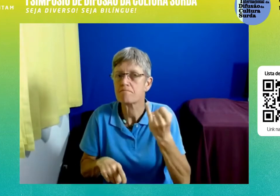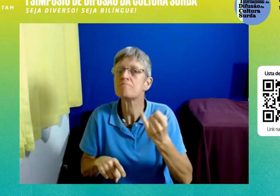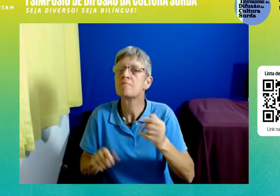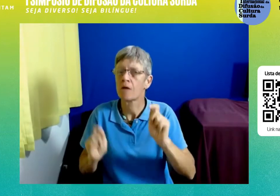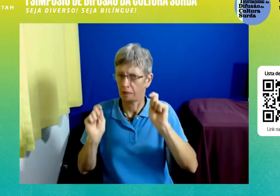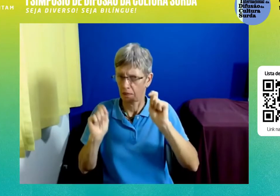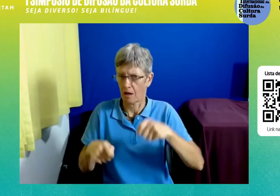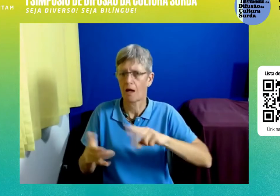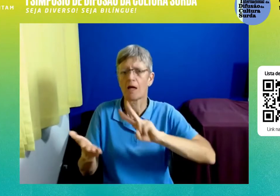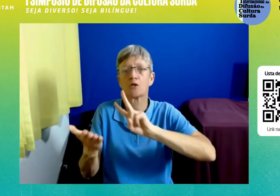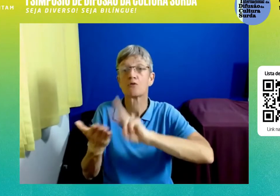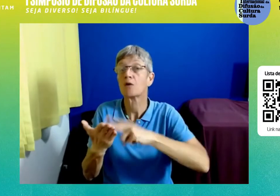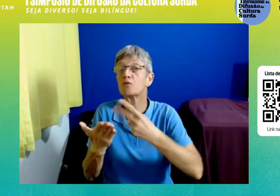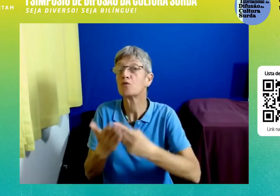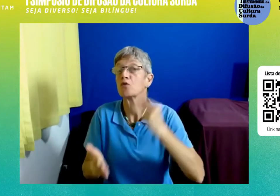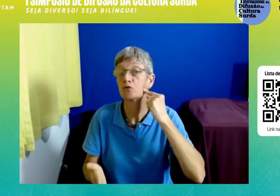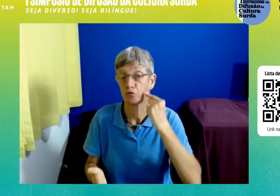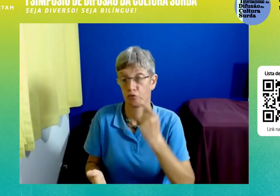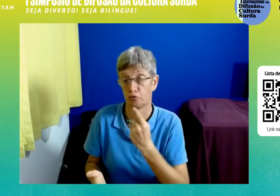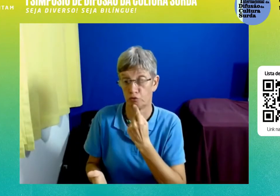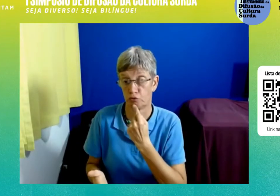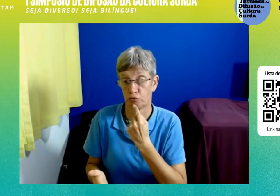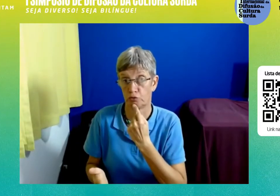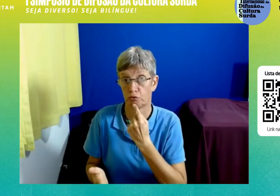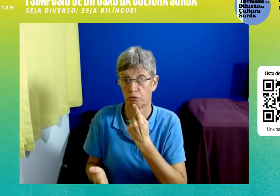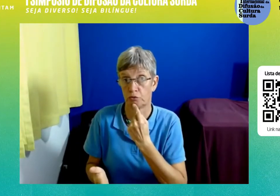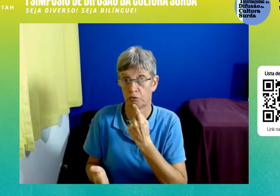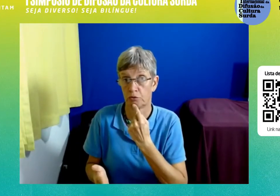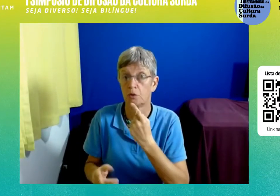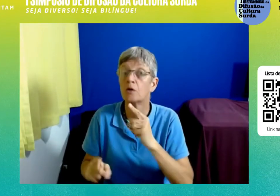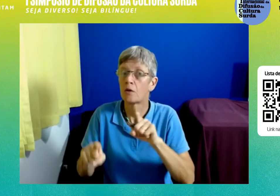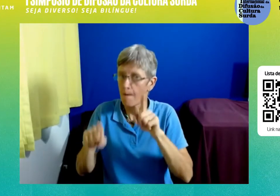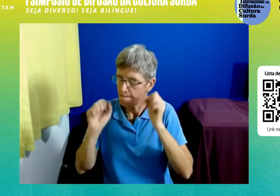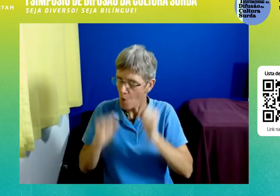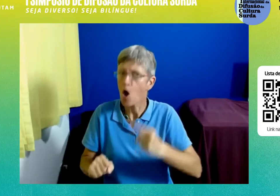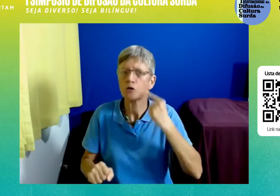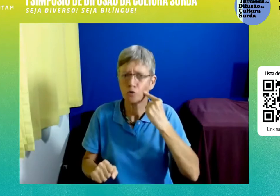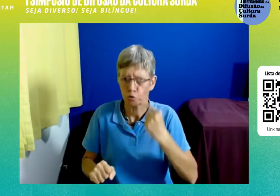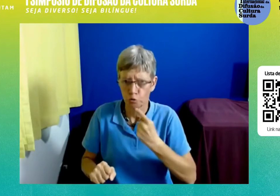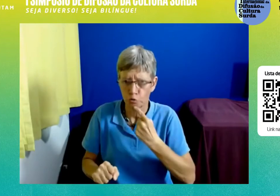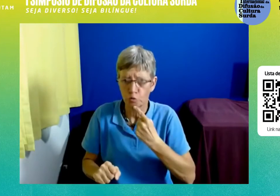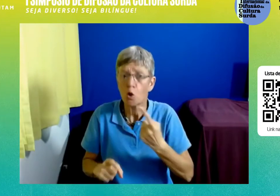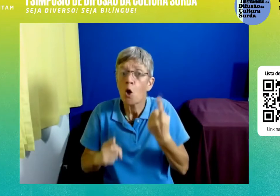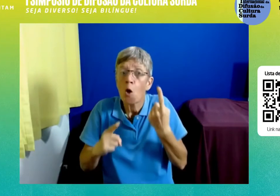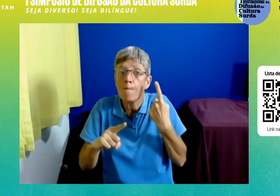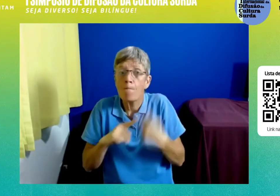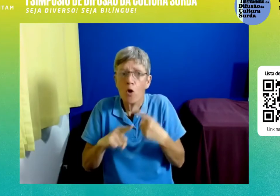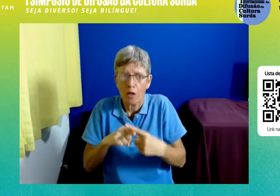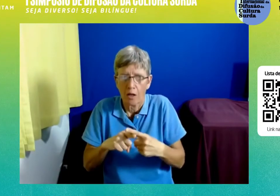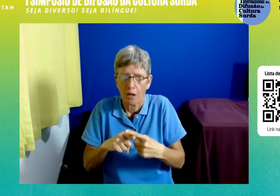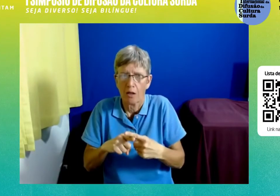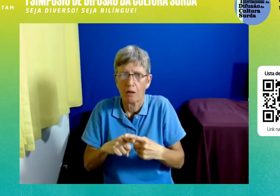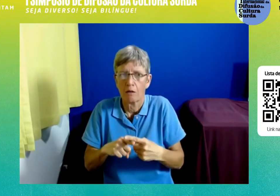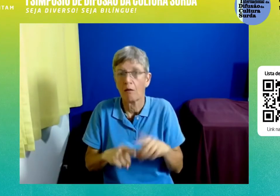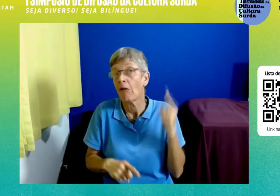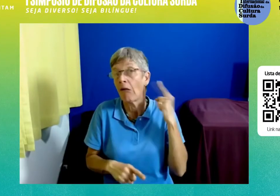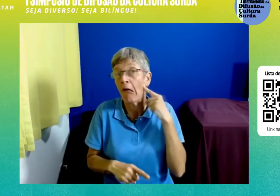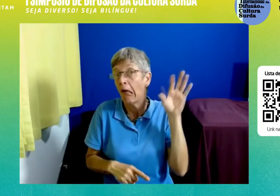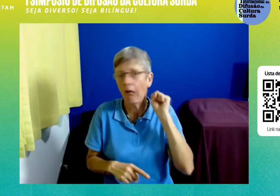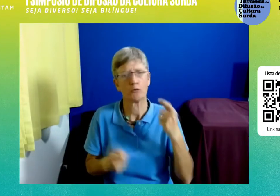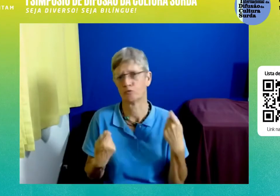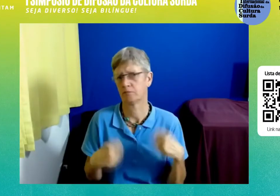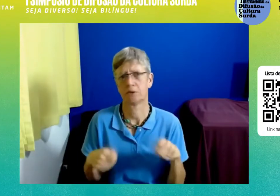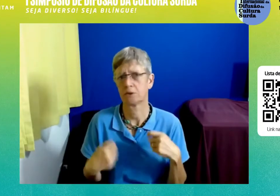E ele pode também fazer a tradução do surdo. Pode ser o surdo, por